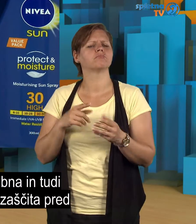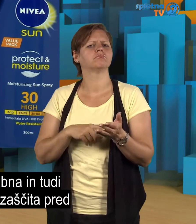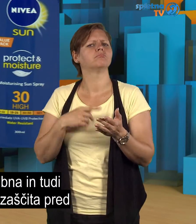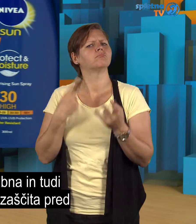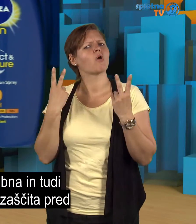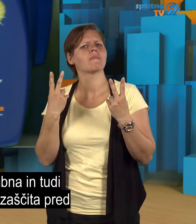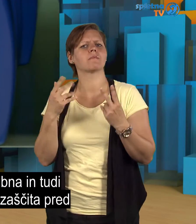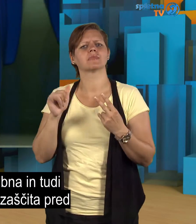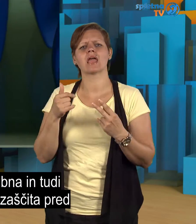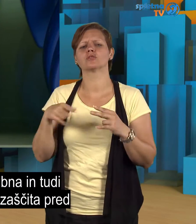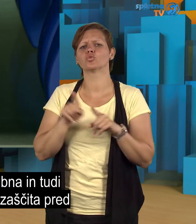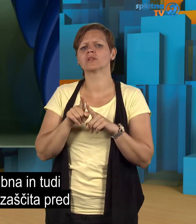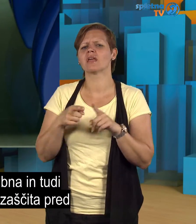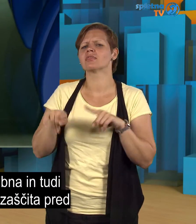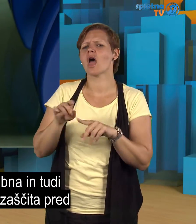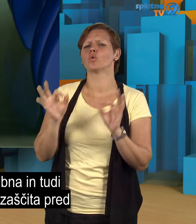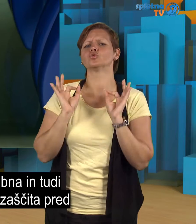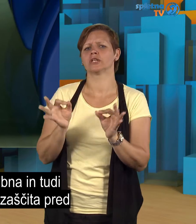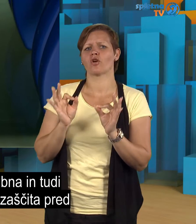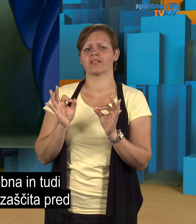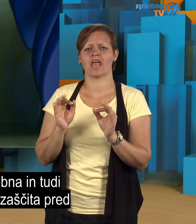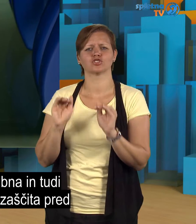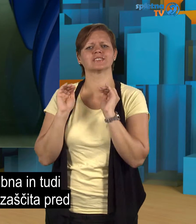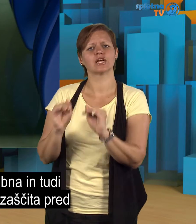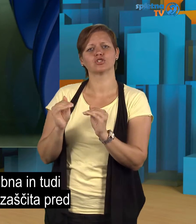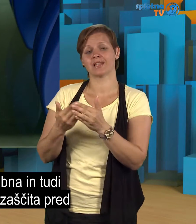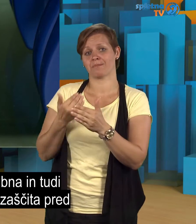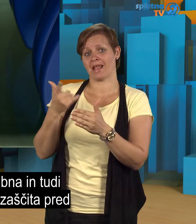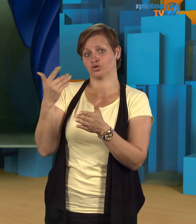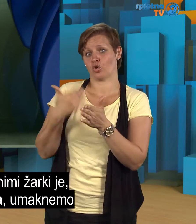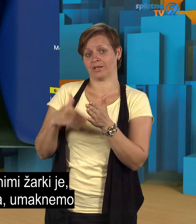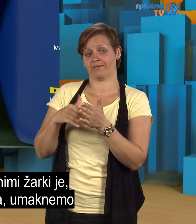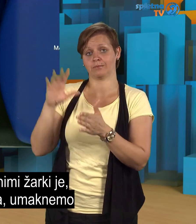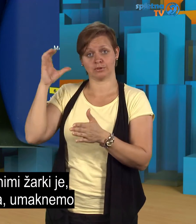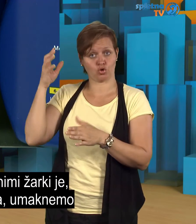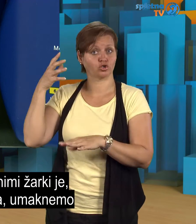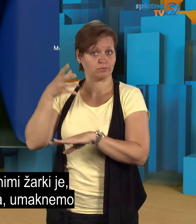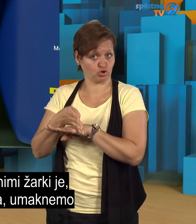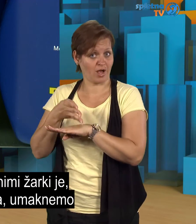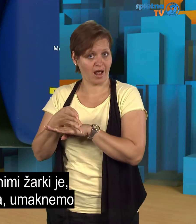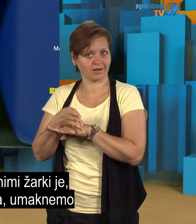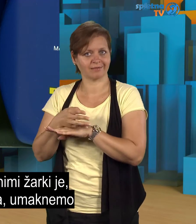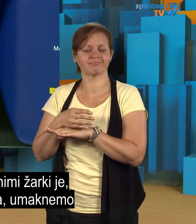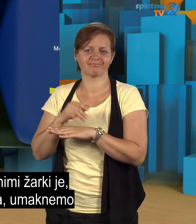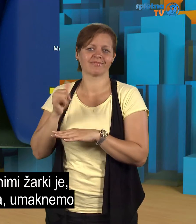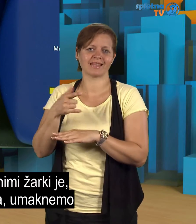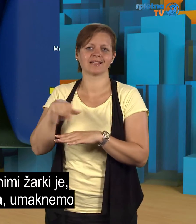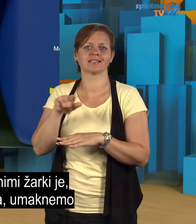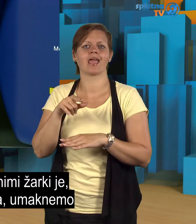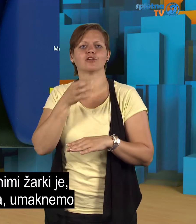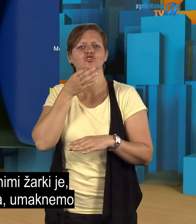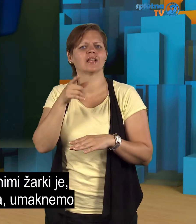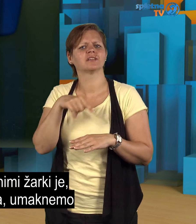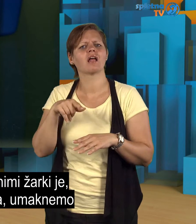Najbolj pomembna in tudi najučinkovitejša zaščita pred škodljivimi sončni žarki je, da se, če se le da, umaknemo v